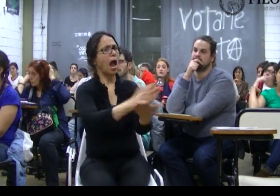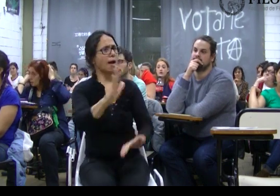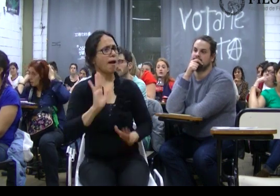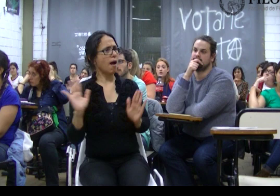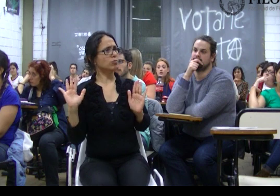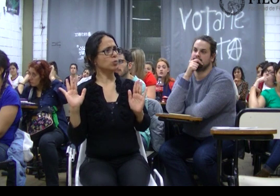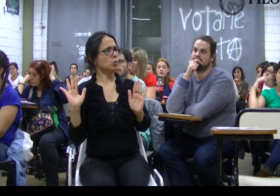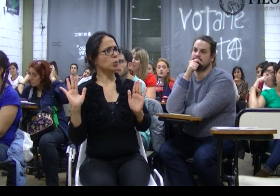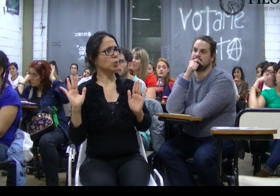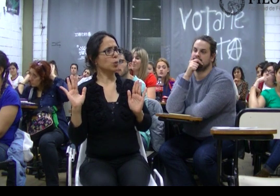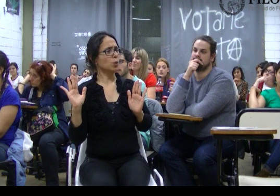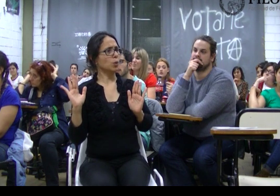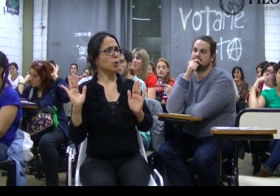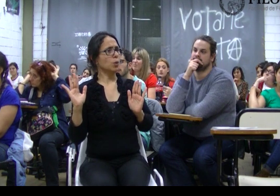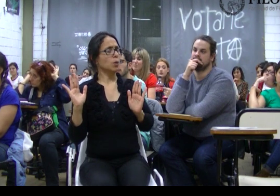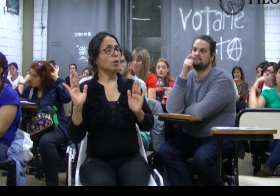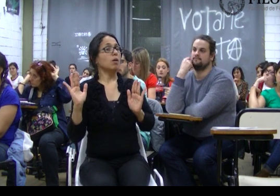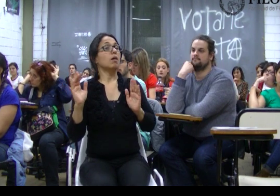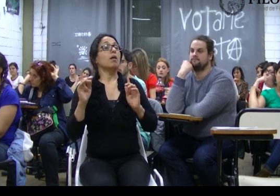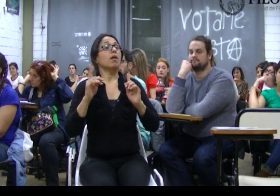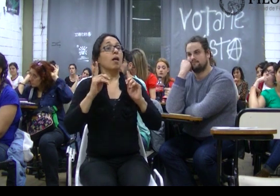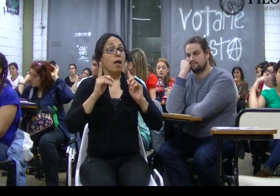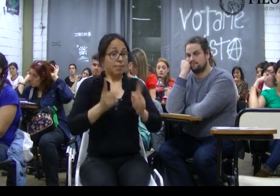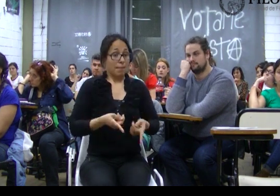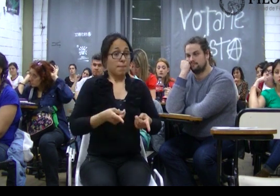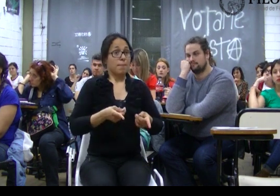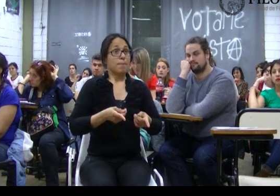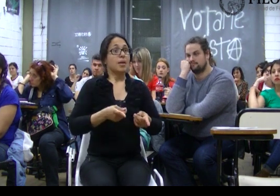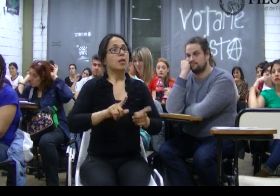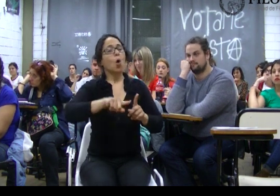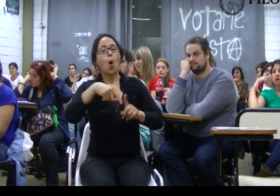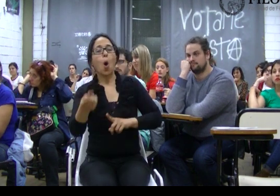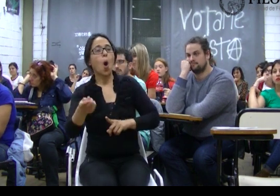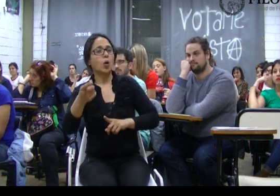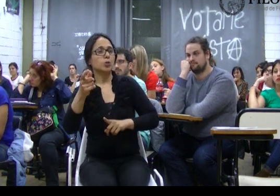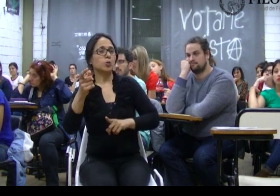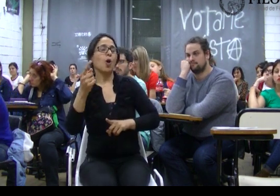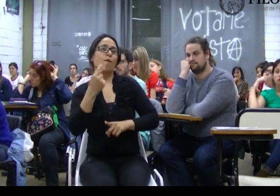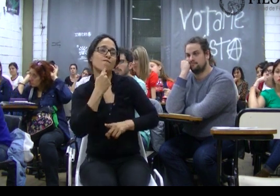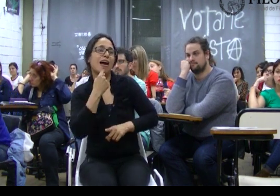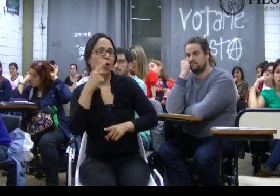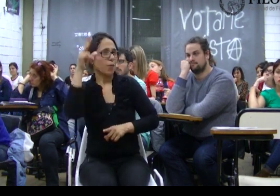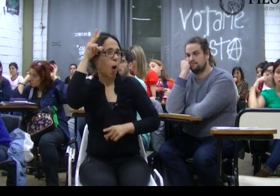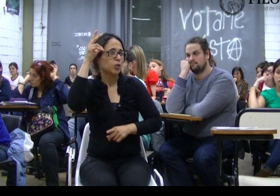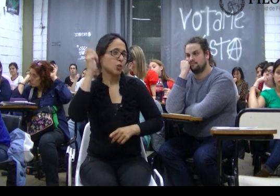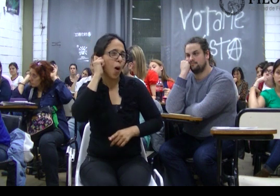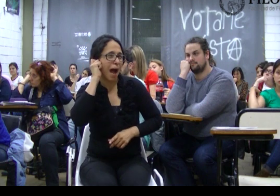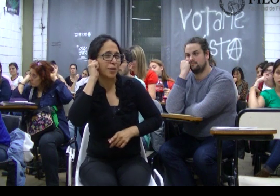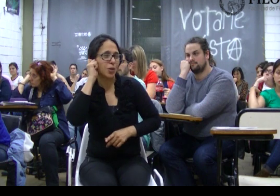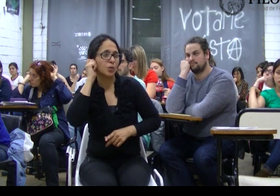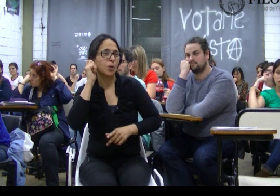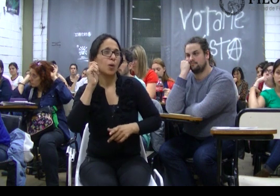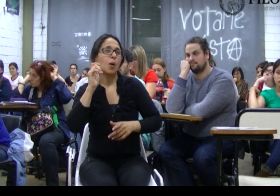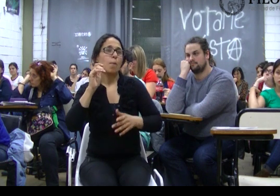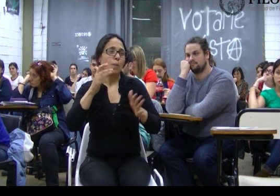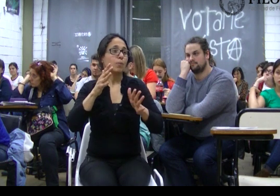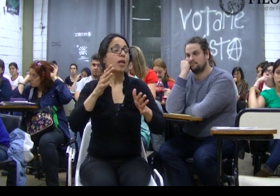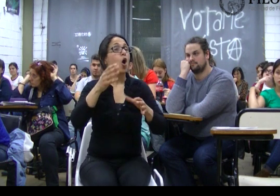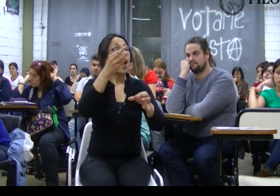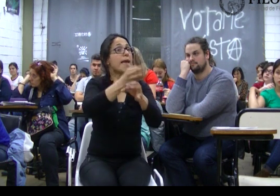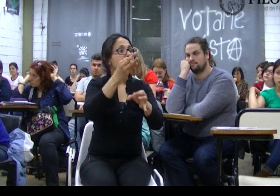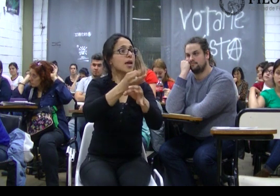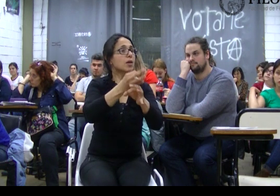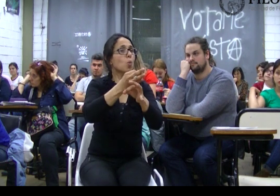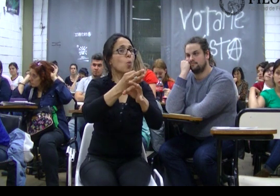nenas. A su vez, había otro nene de 8 años, escuela donde todos los niños tienen algún tipo de